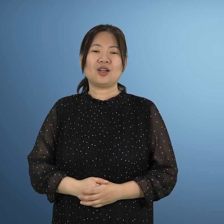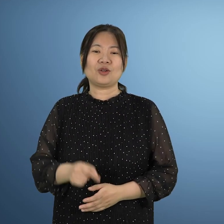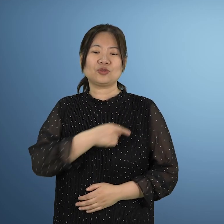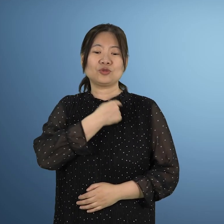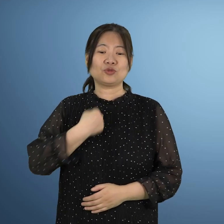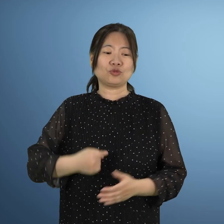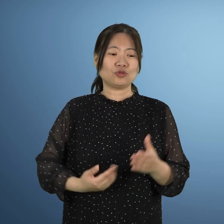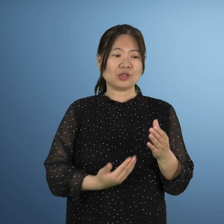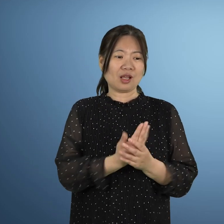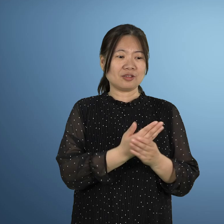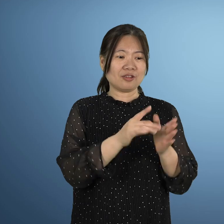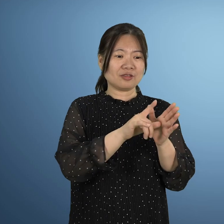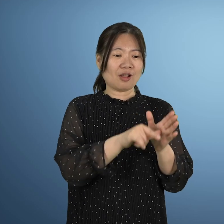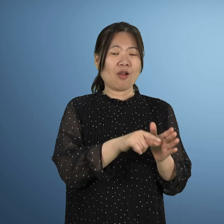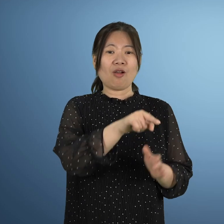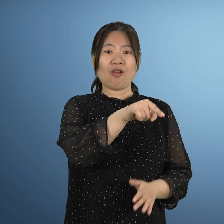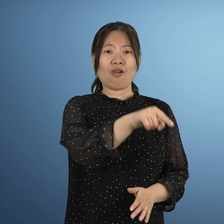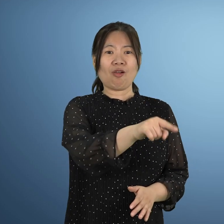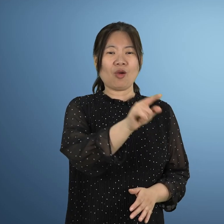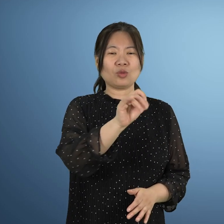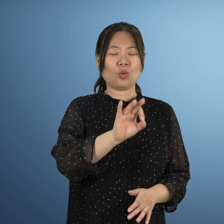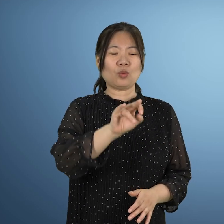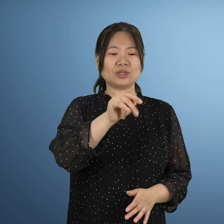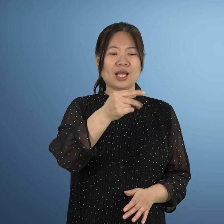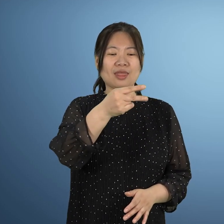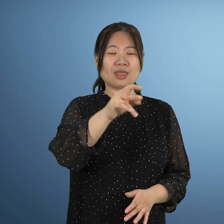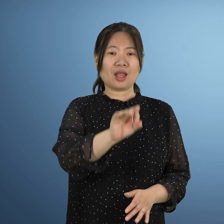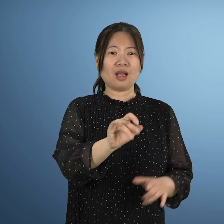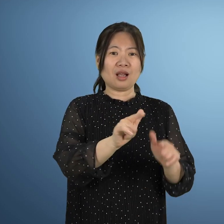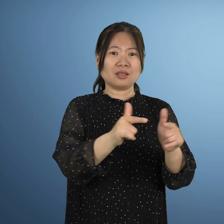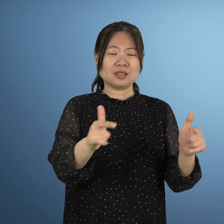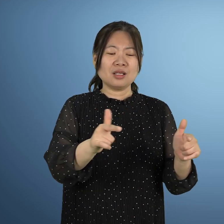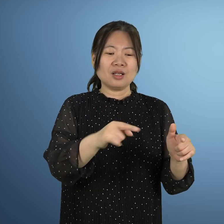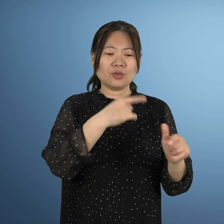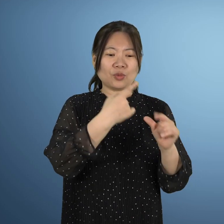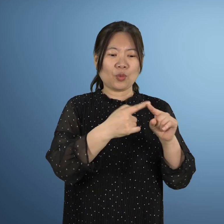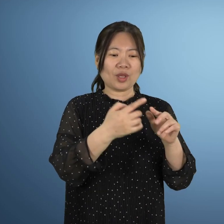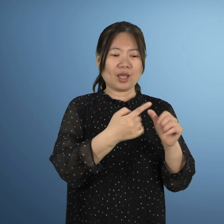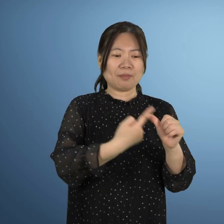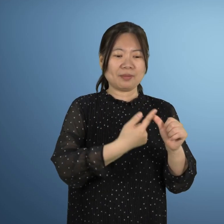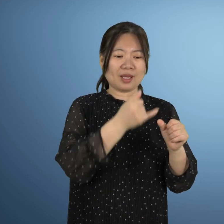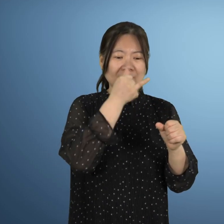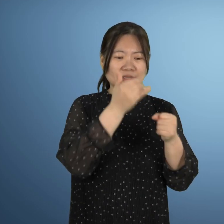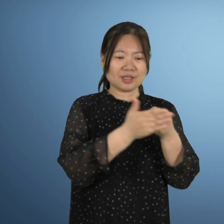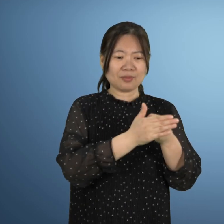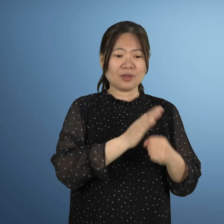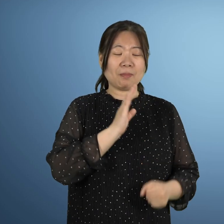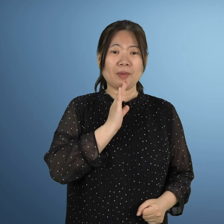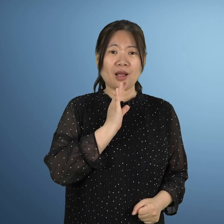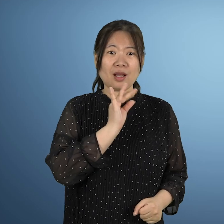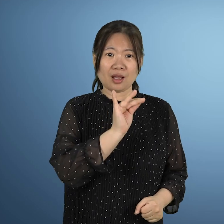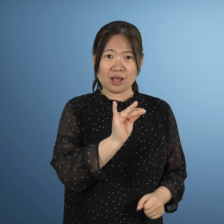중국에서 발병이 될 때는 그 공산당들이 교회를 핍박해서 그렇다.